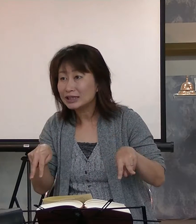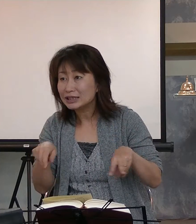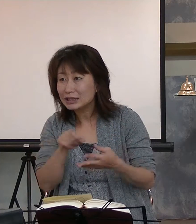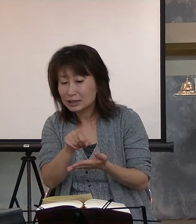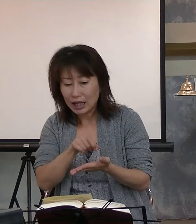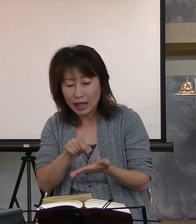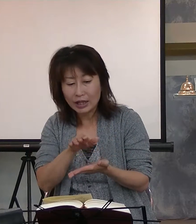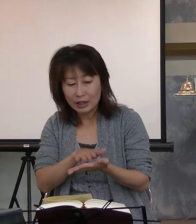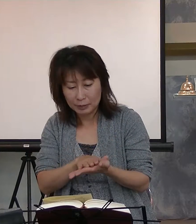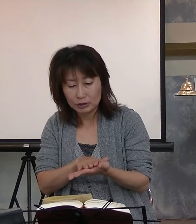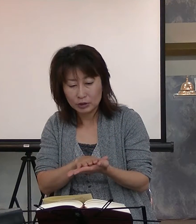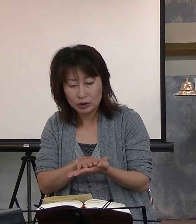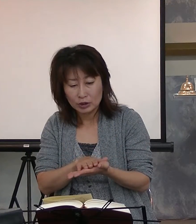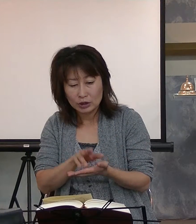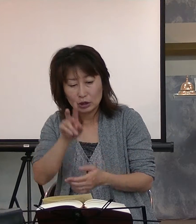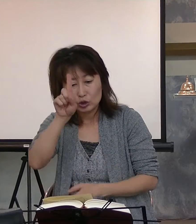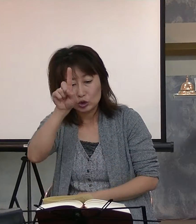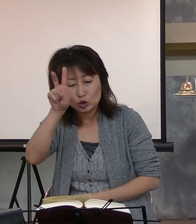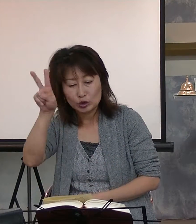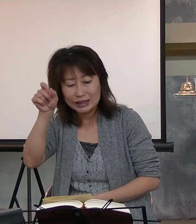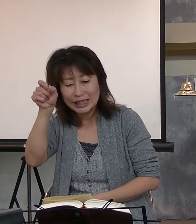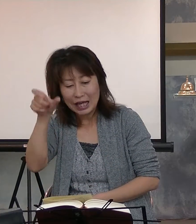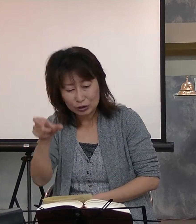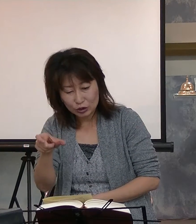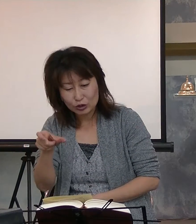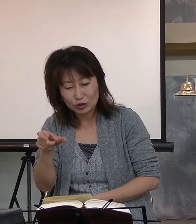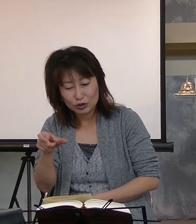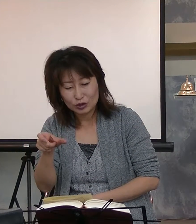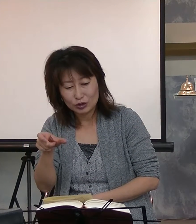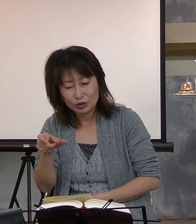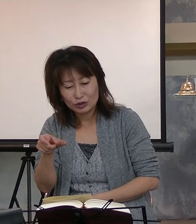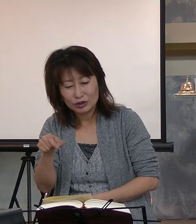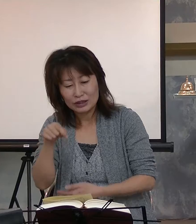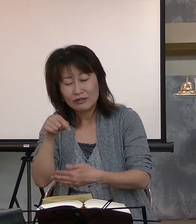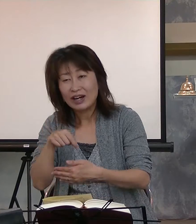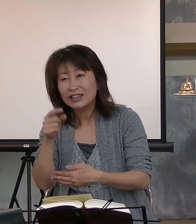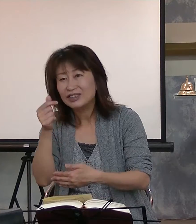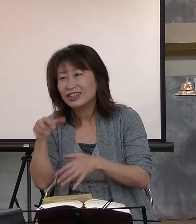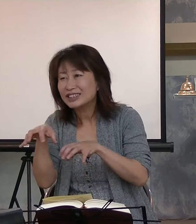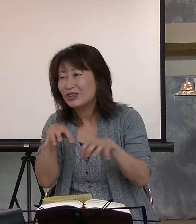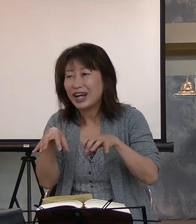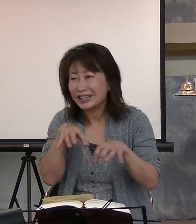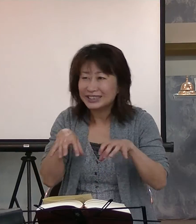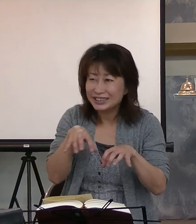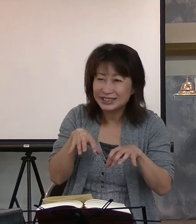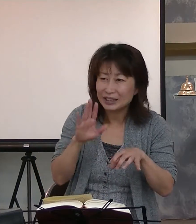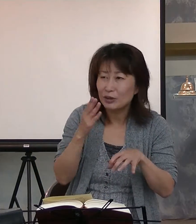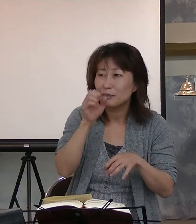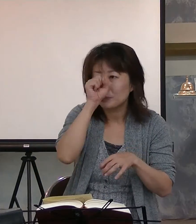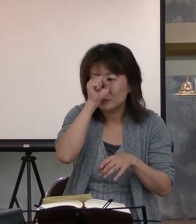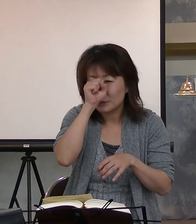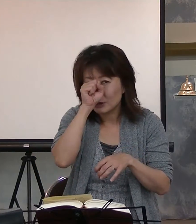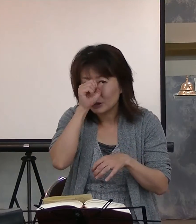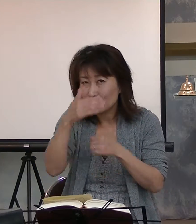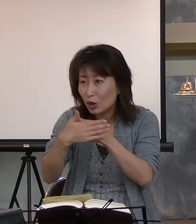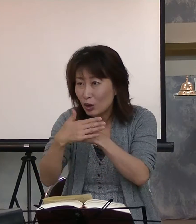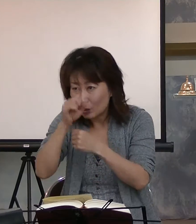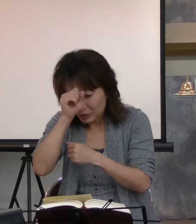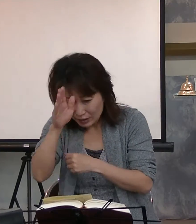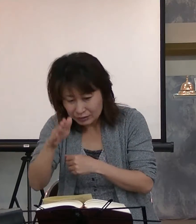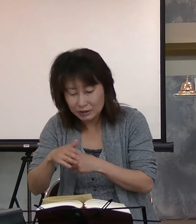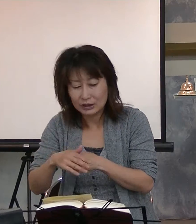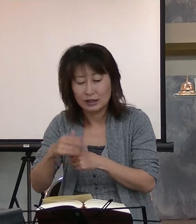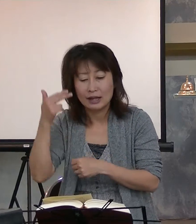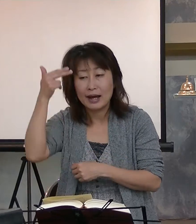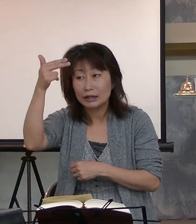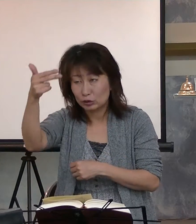記されております。12月はちょっと忙しいなんですけども、皆さん協力をお願いします。来週、修学